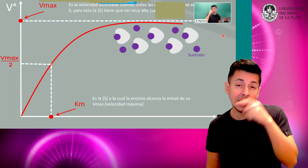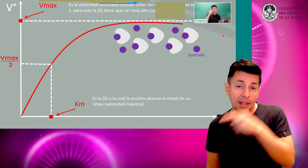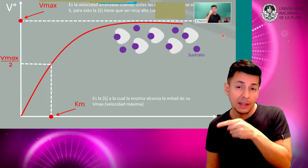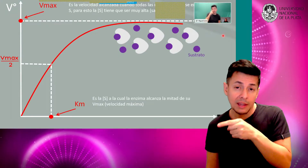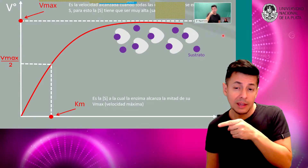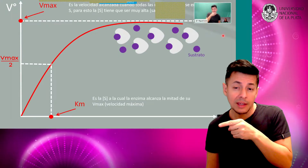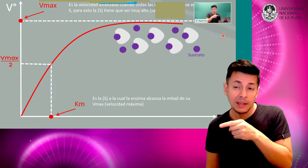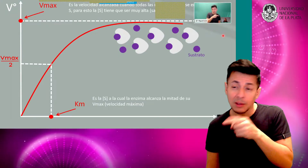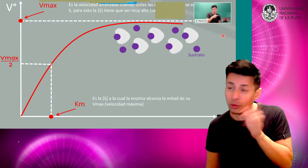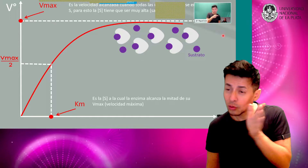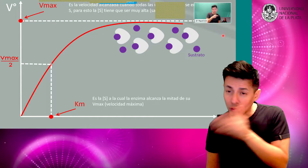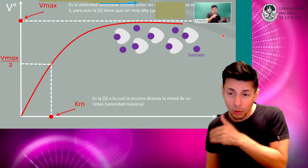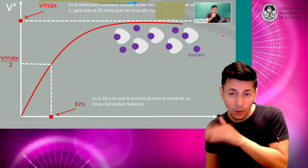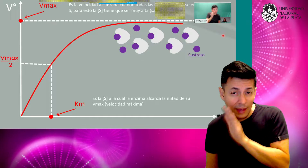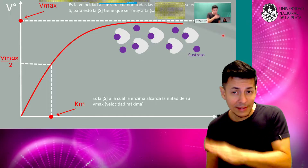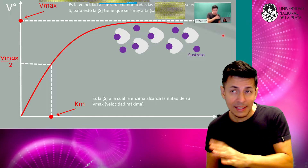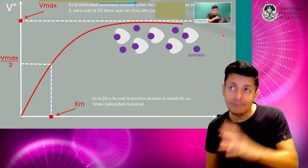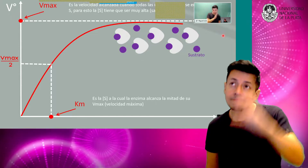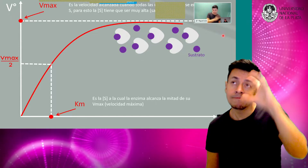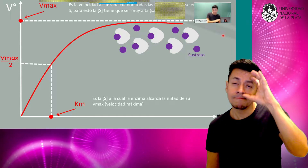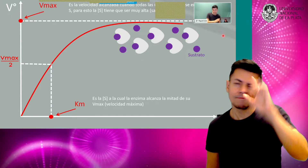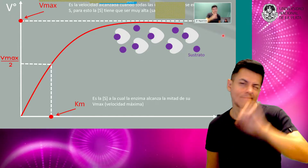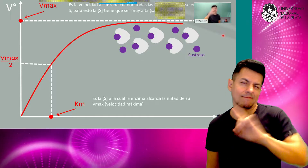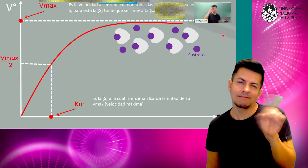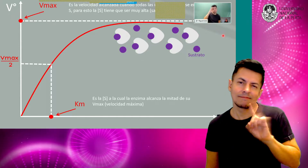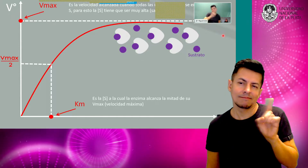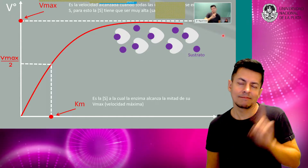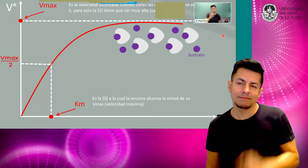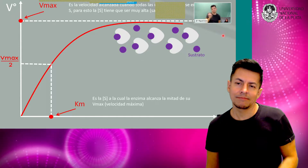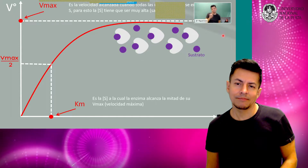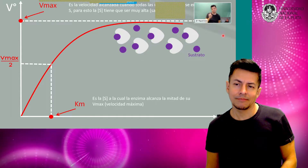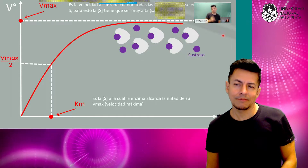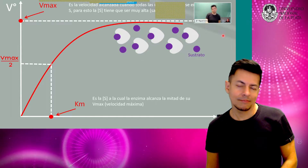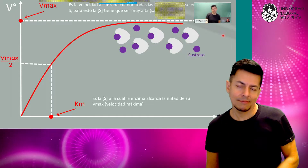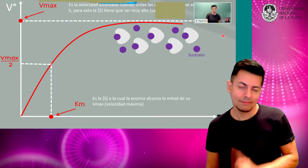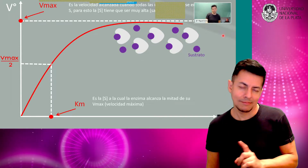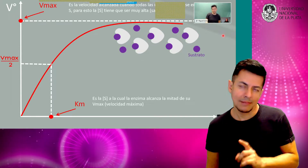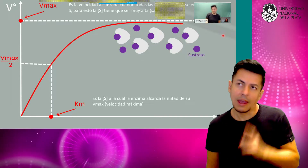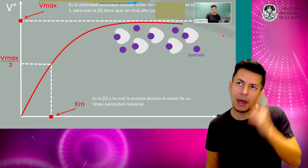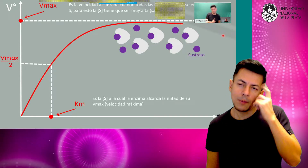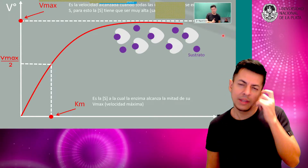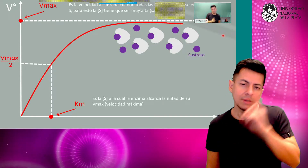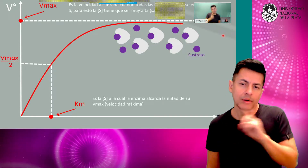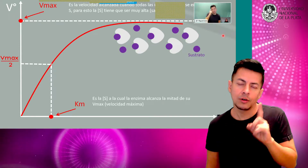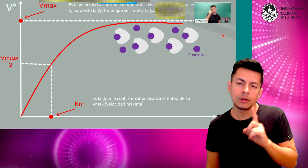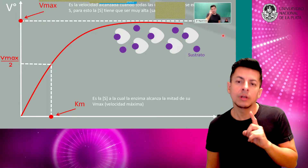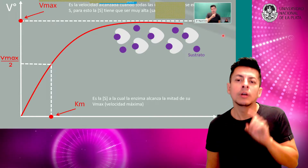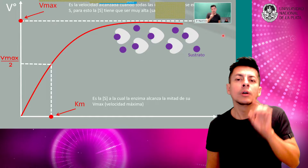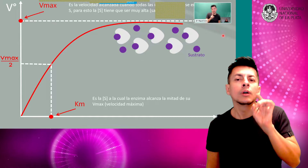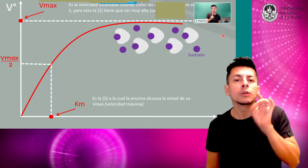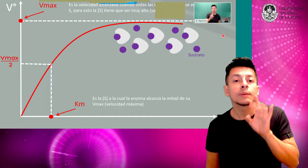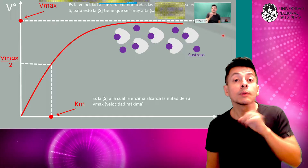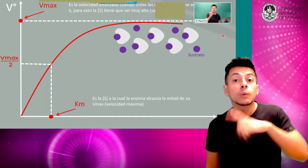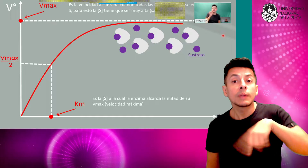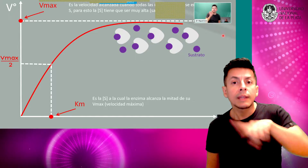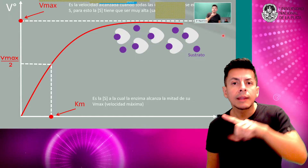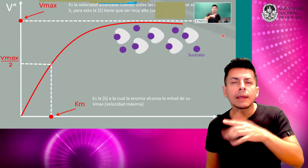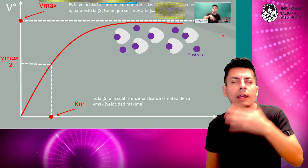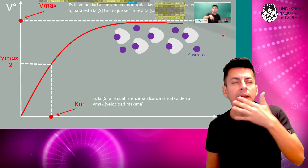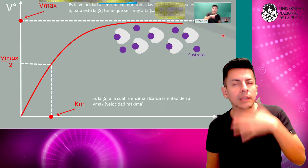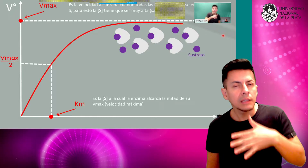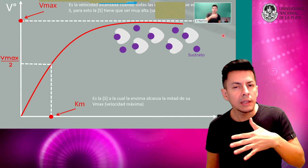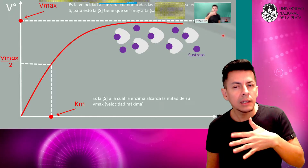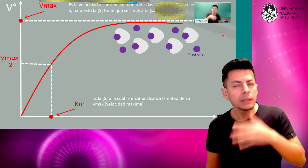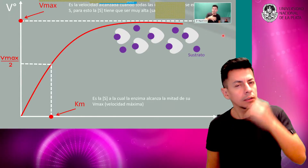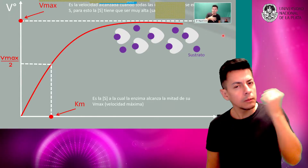estos parámetros de memoria. No tienen que saberse estos parámetros de memoria, pero sí es importante que entiendan que a las enzimas